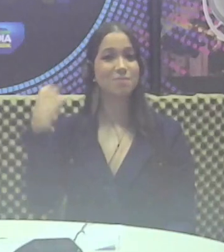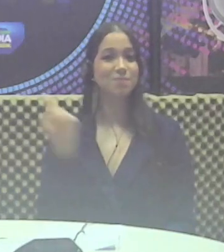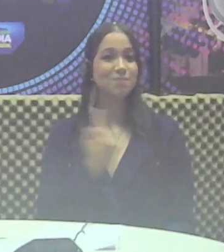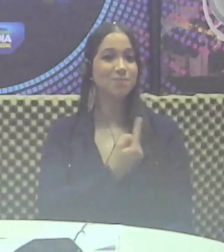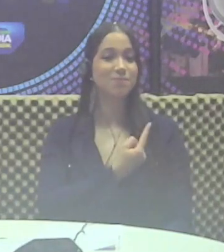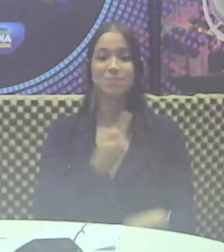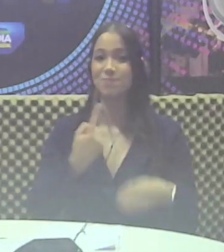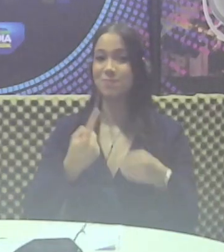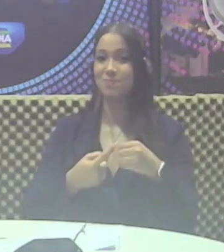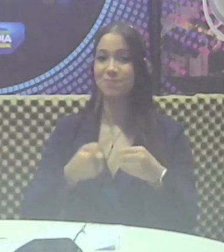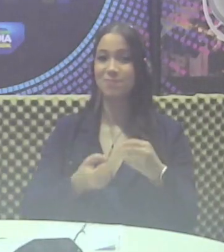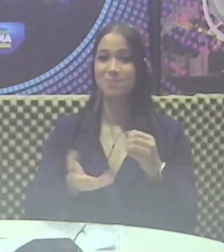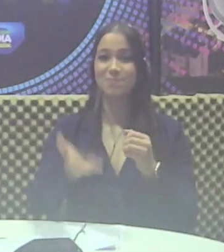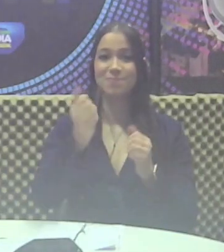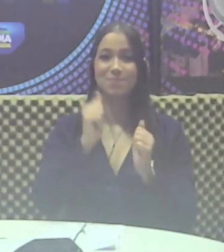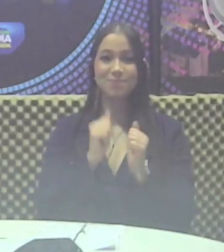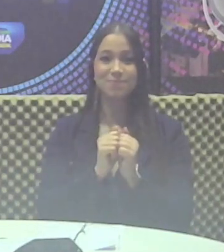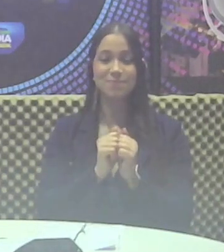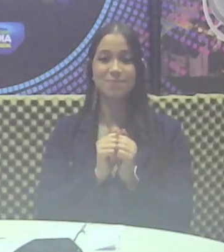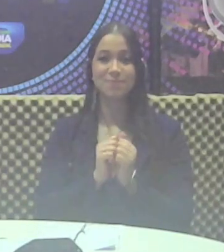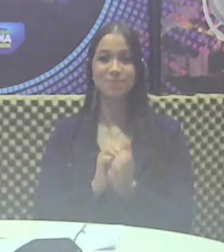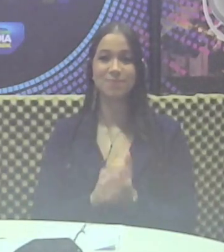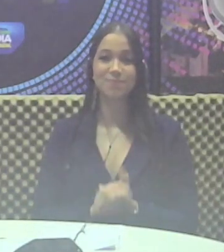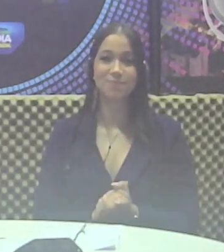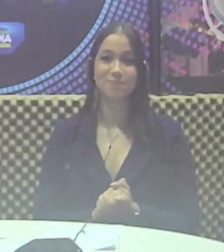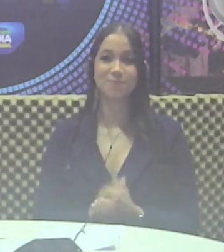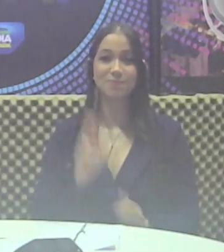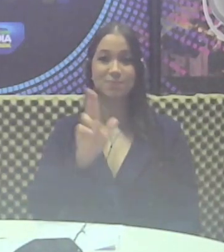Rádio Nossa Cidade. Vem com a gente.